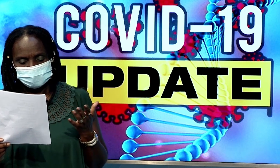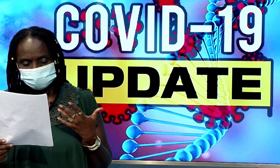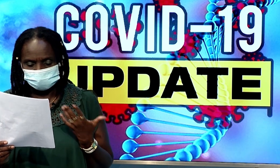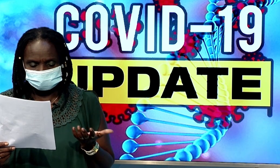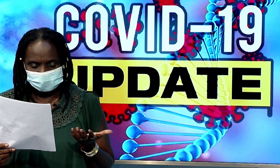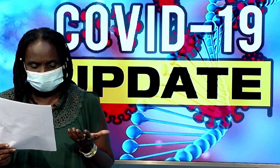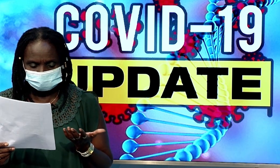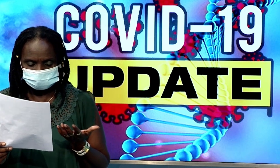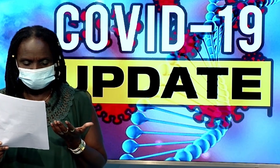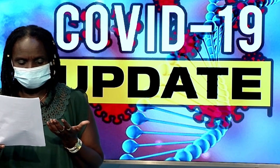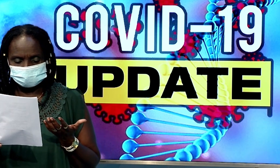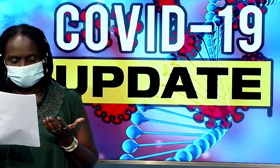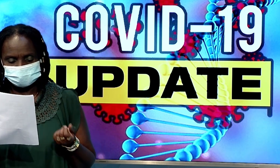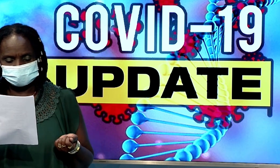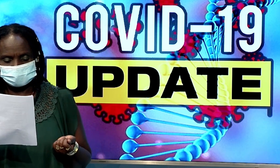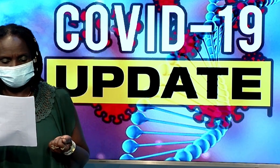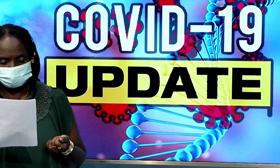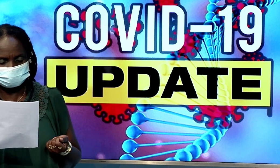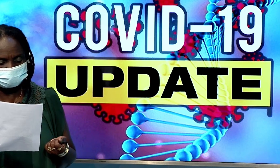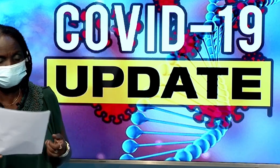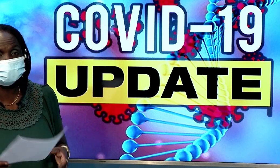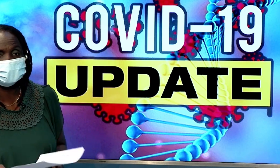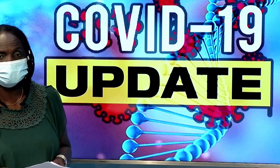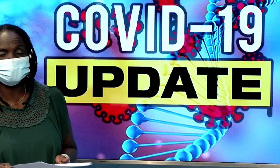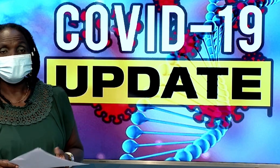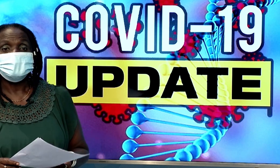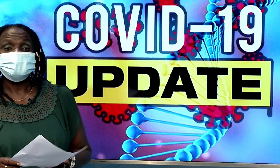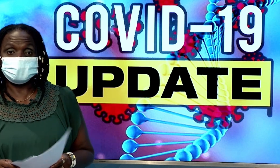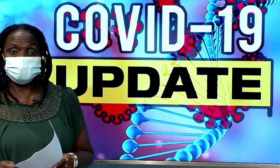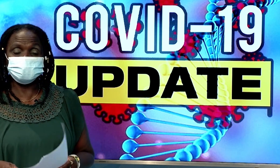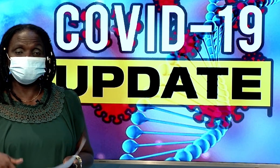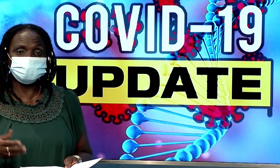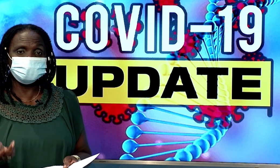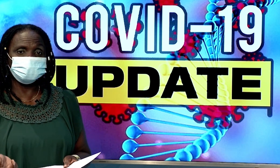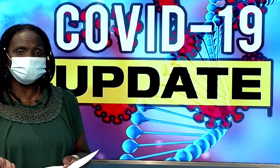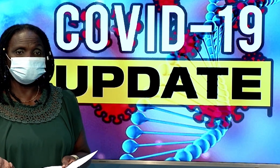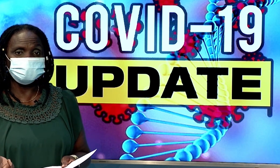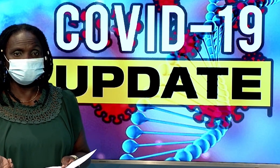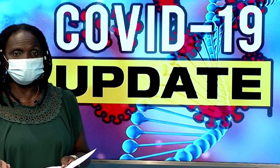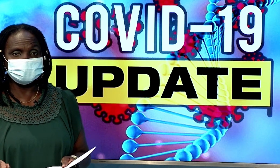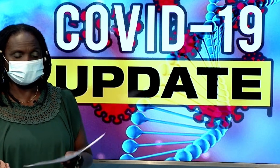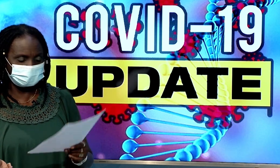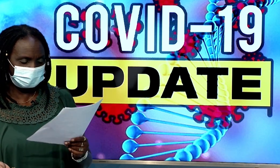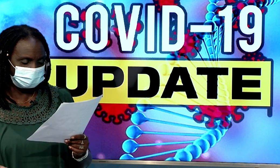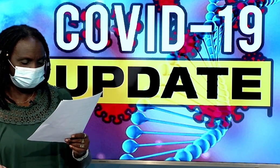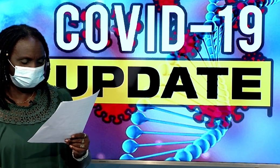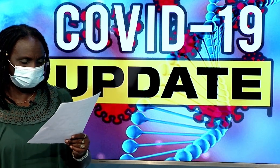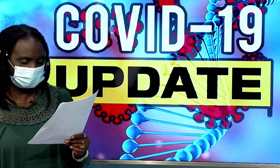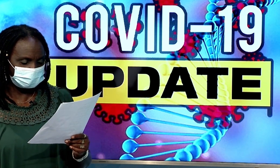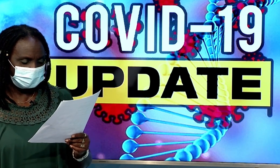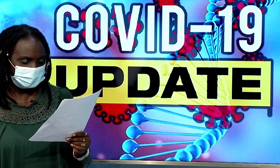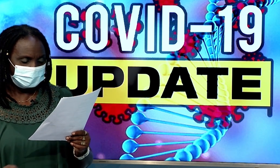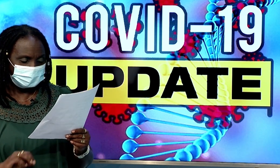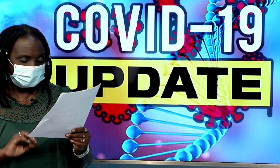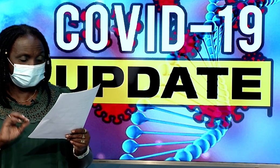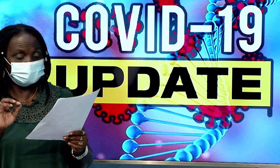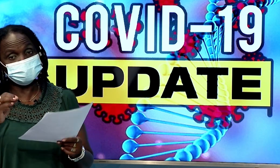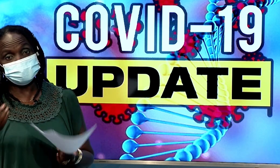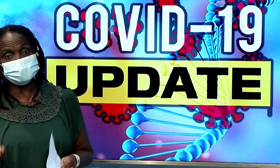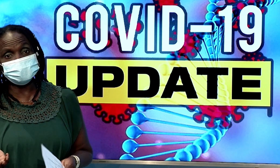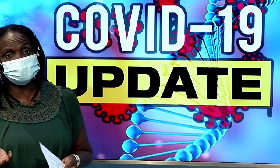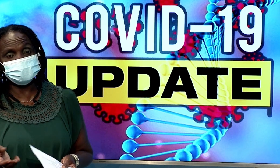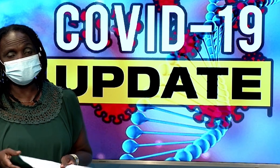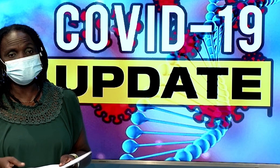winkels zullen dagelijks geopend zijn van 7 uur tot 2 uur. Met uitzondering dus van woensdag en zondag.